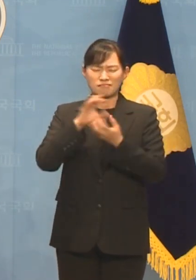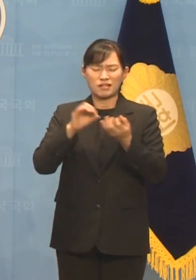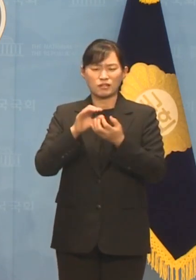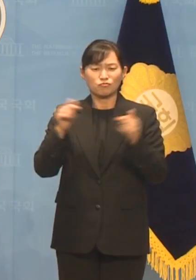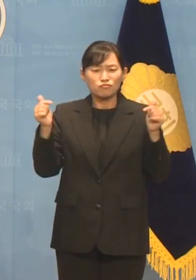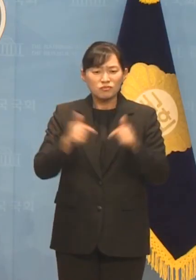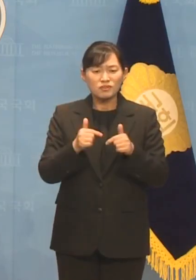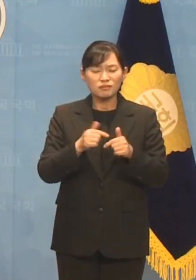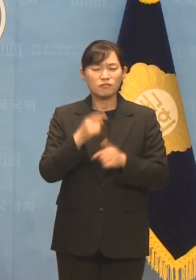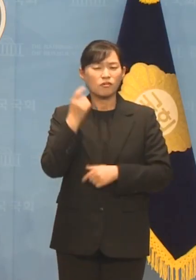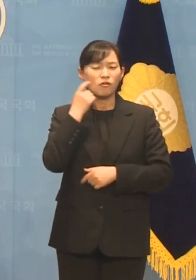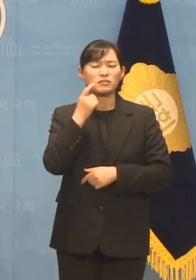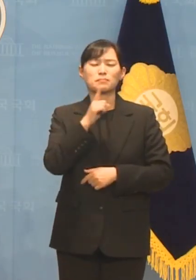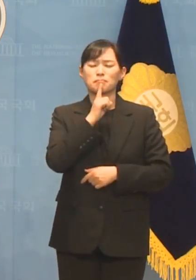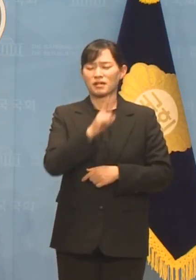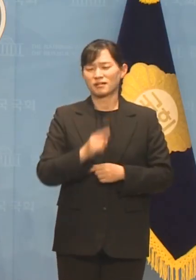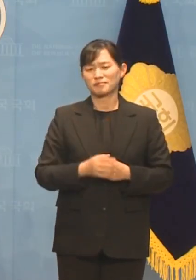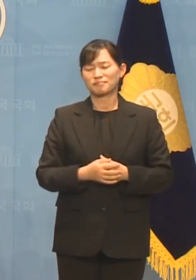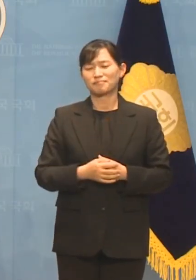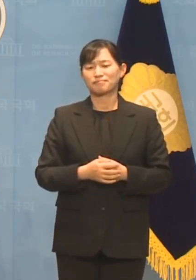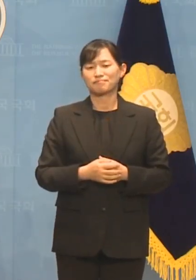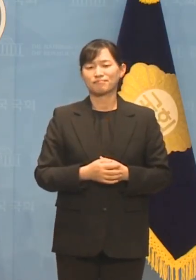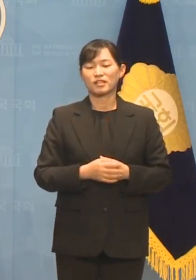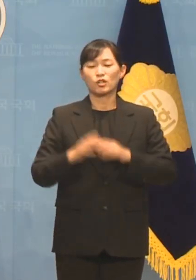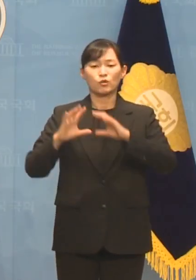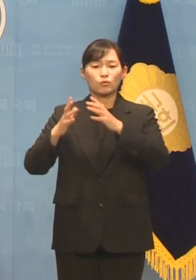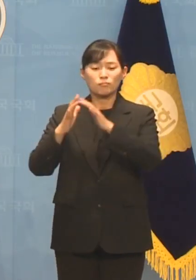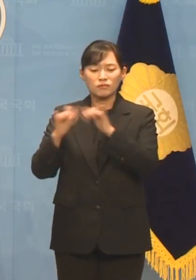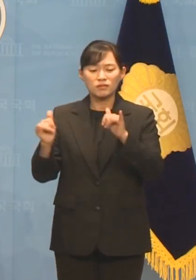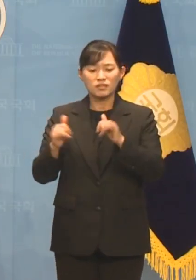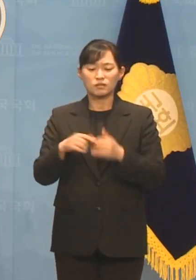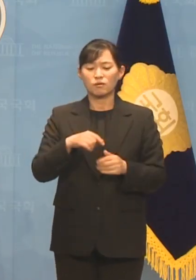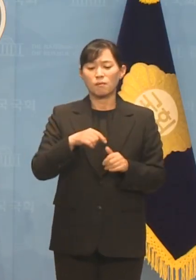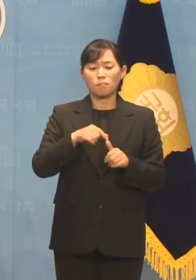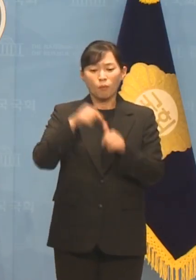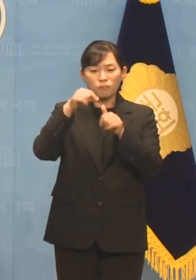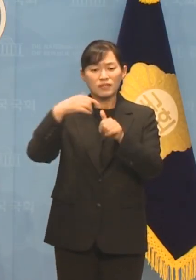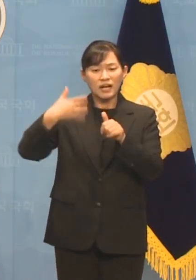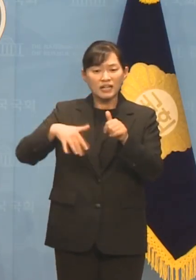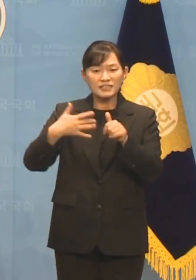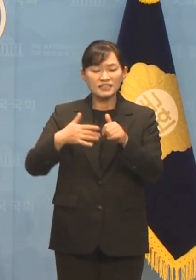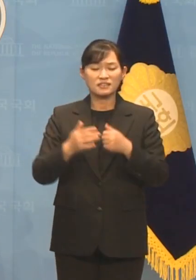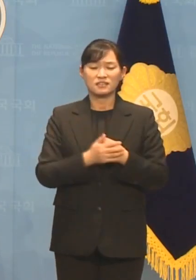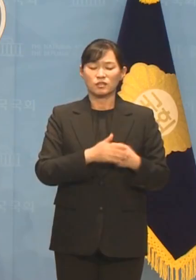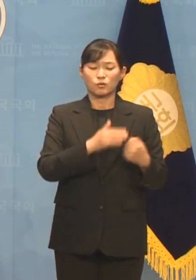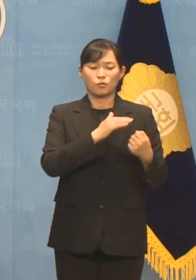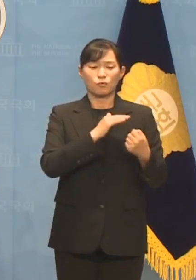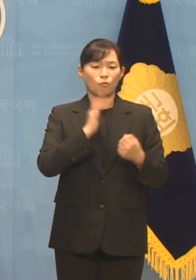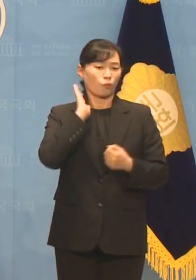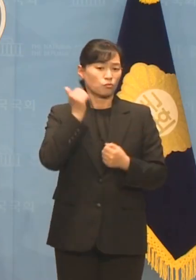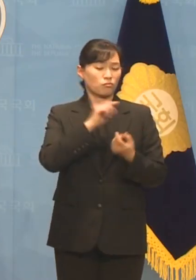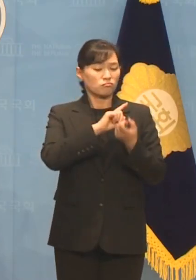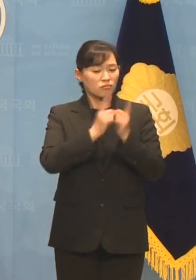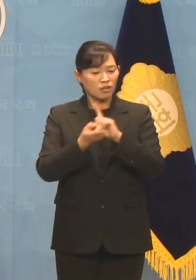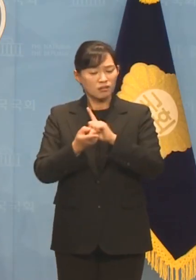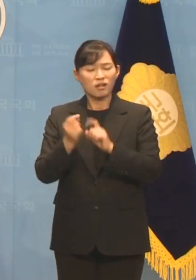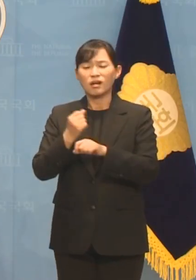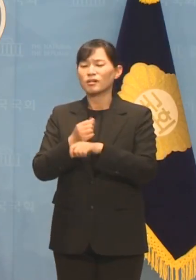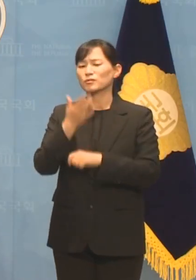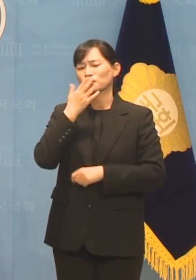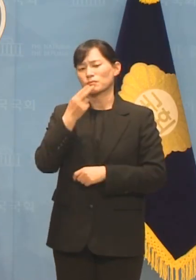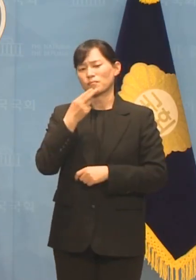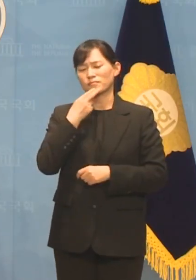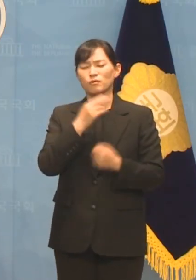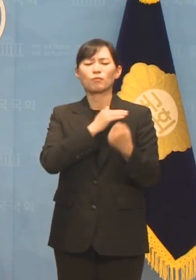일단락되었다고 거짓말을 한 것입니다. 국민으로부터 선출되지 않은 대통령 권한대행이 대행할 수 없는